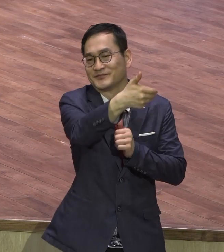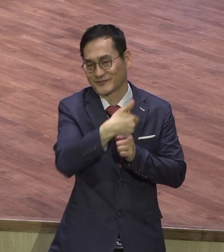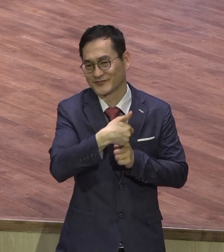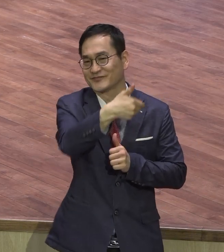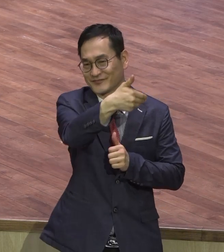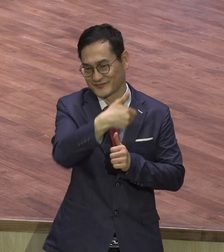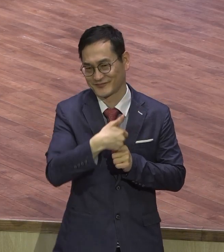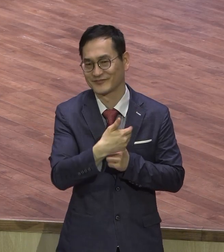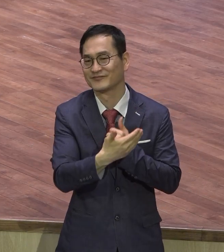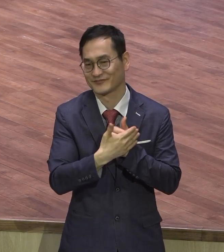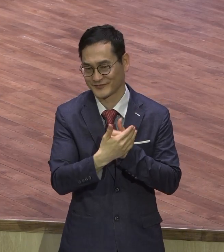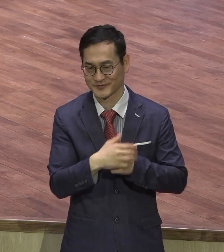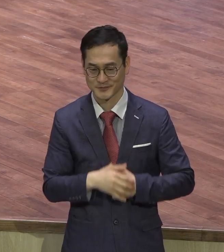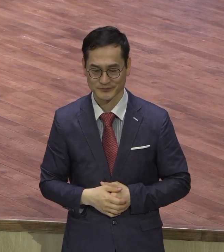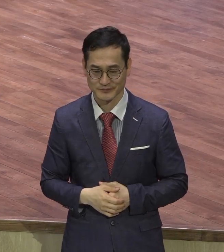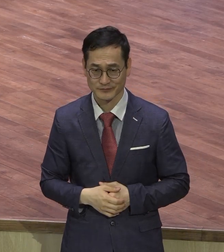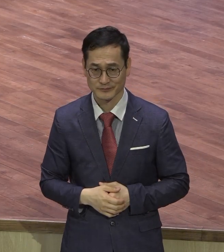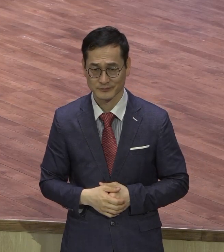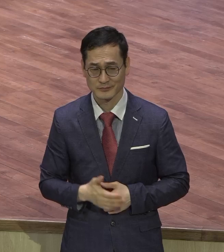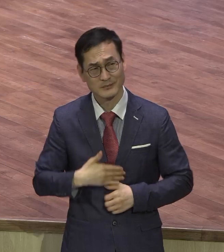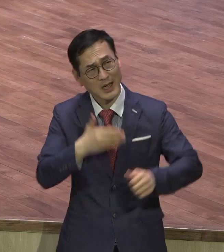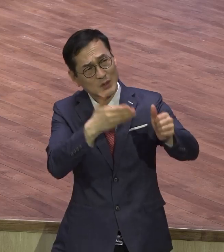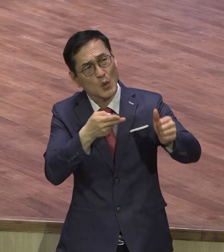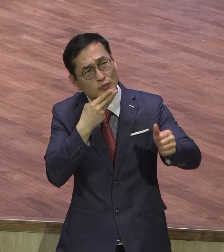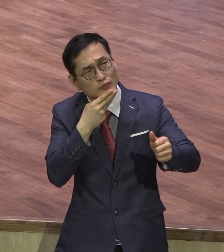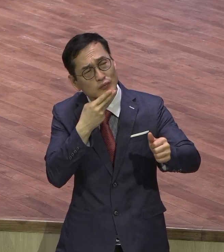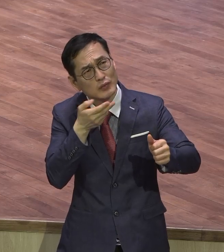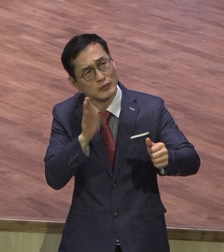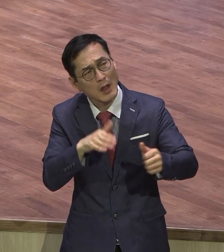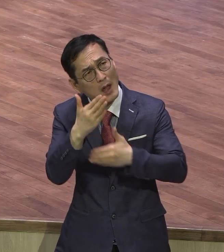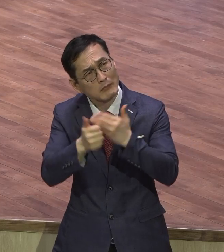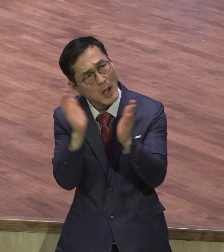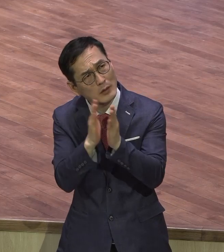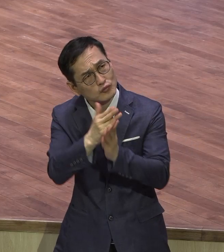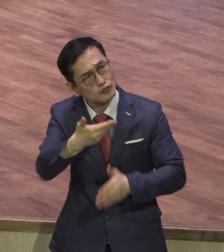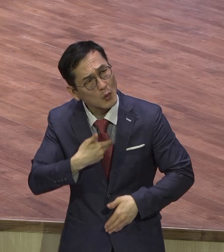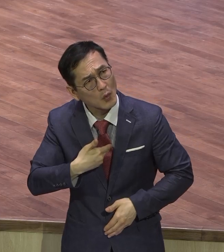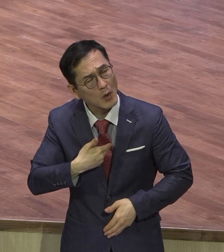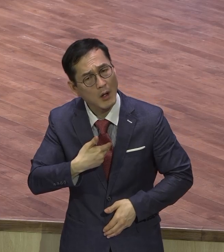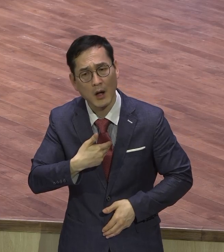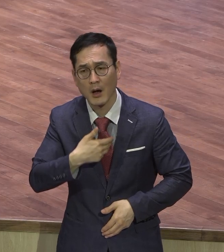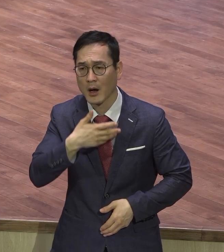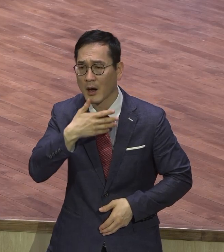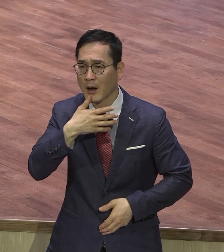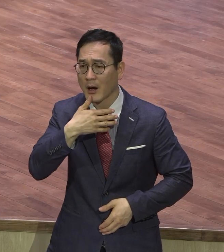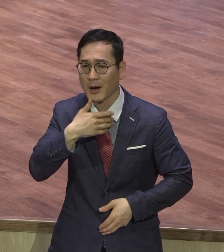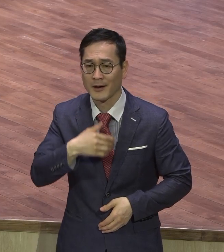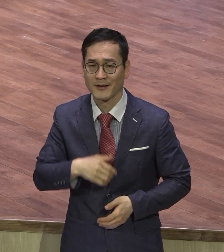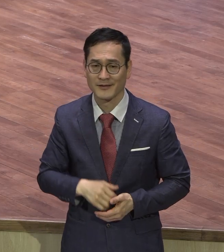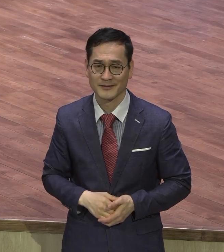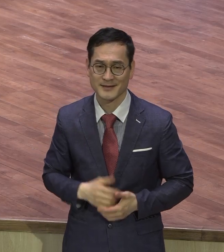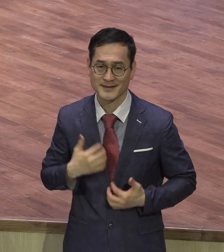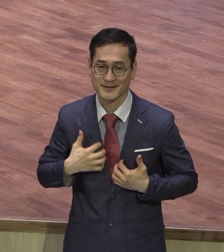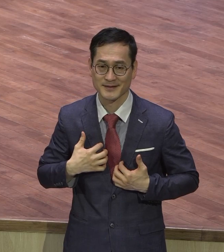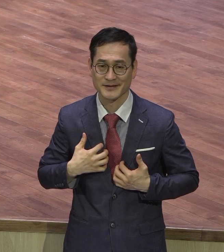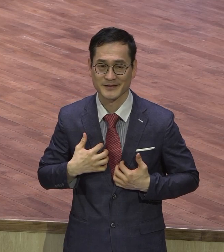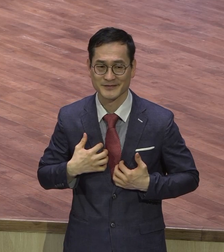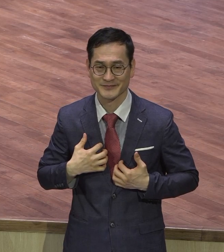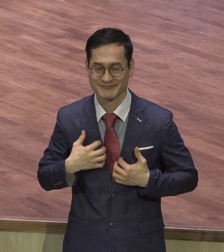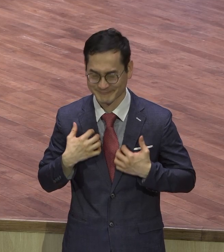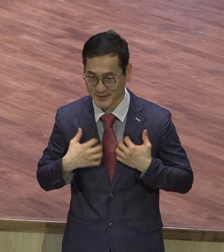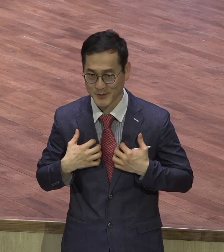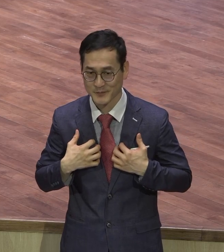이걸 체험해 봐야 돼요. 나 구하지도 안 했는데 하나님 주시네. 이걸 체험해 봐야 되니까. 물론 구해서 받는 것도